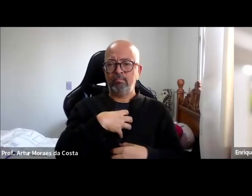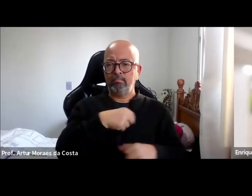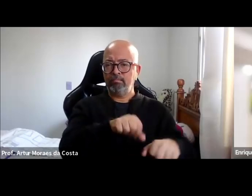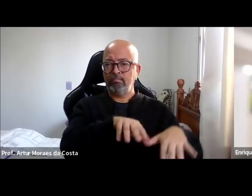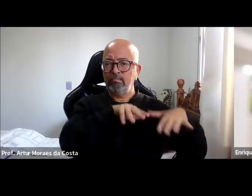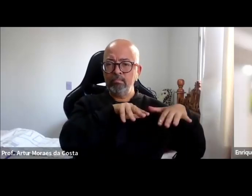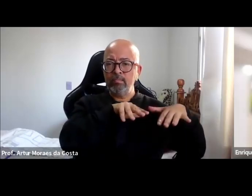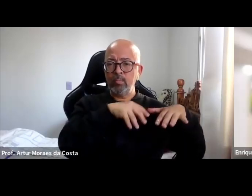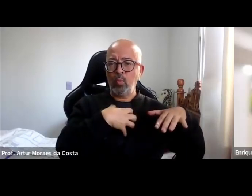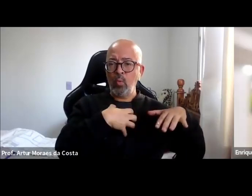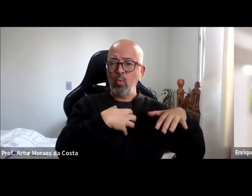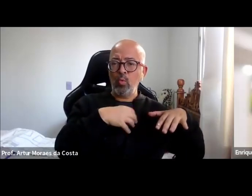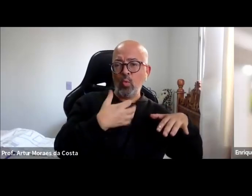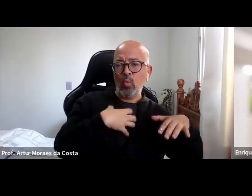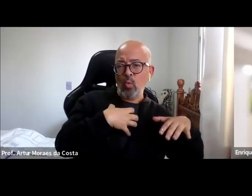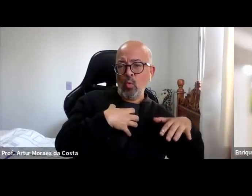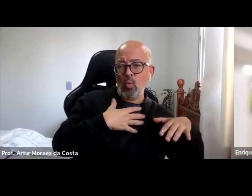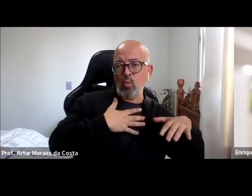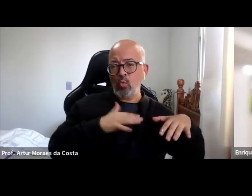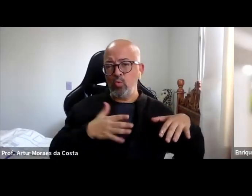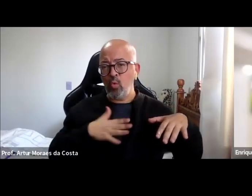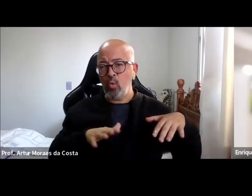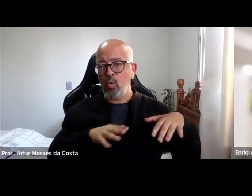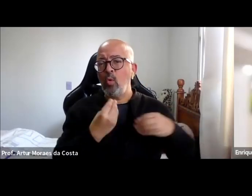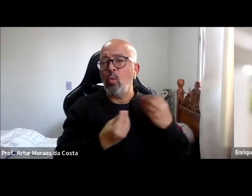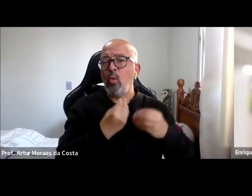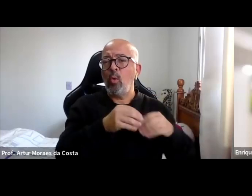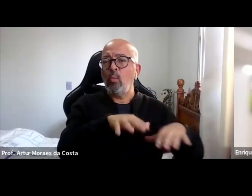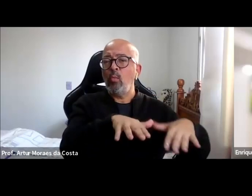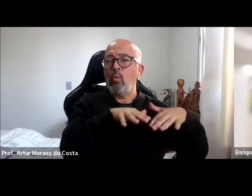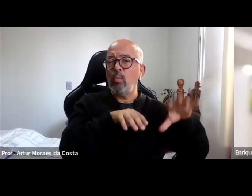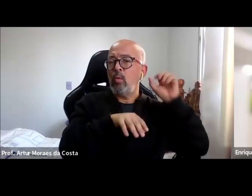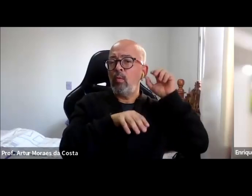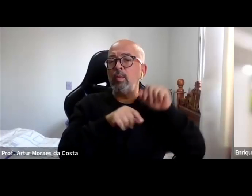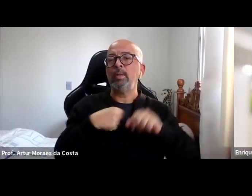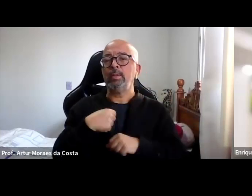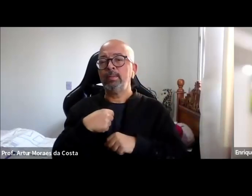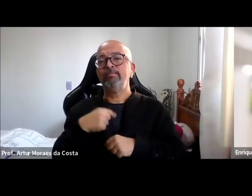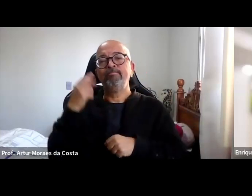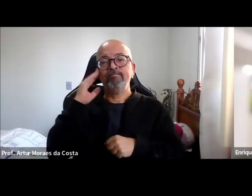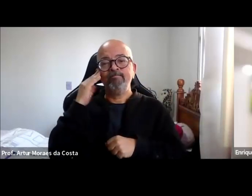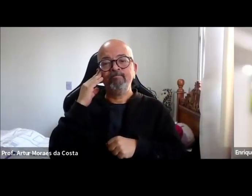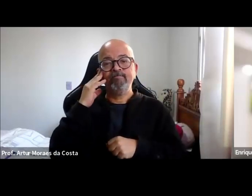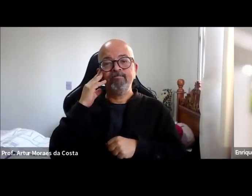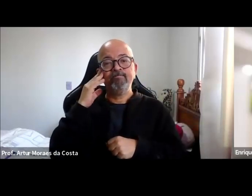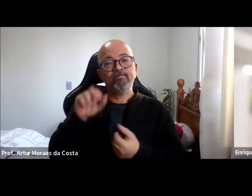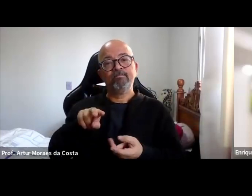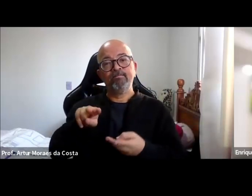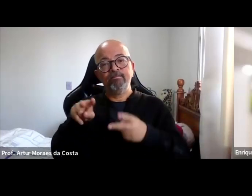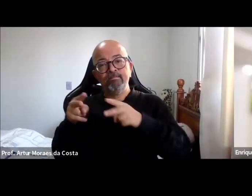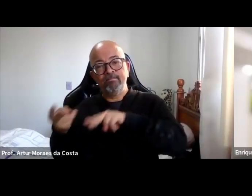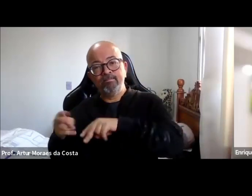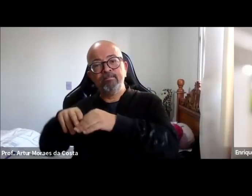lo digo sí para ella es importante como retroalimentación saber qué reacción